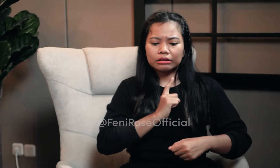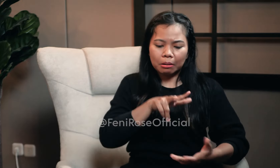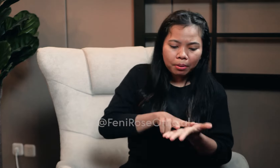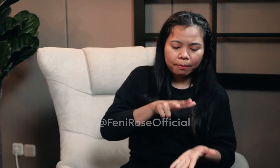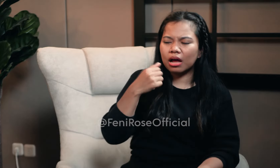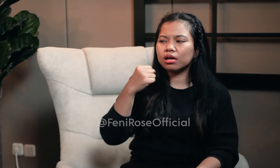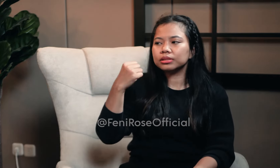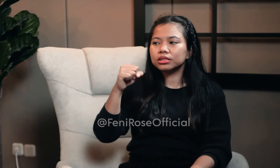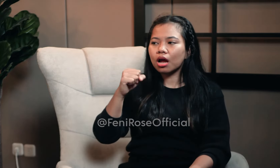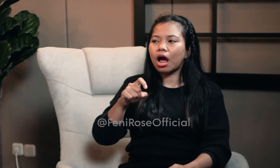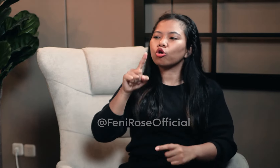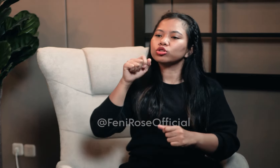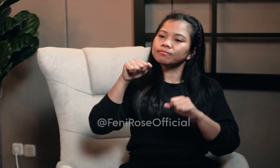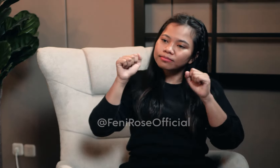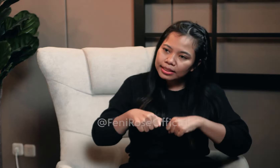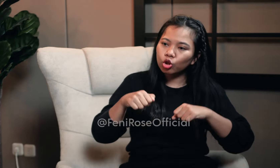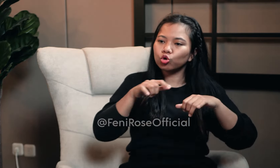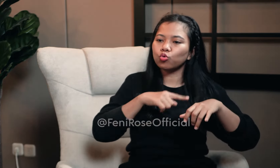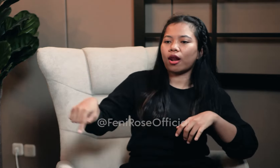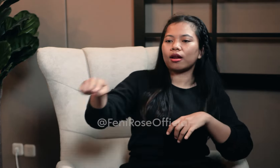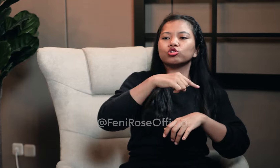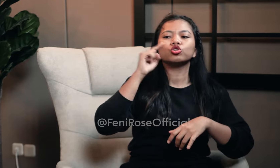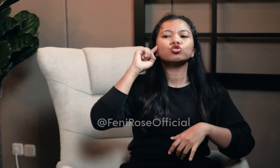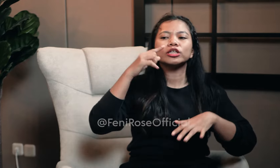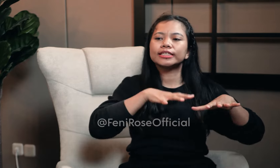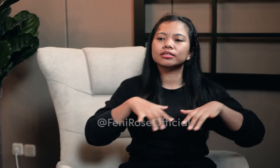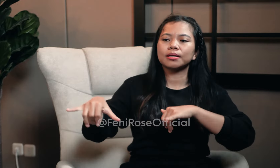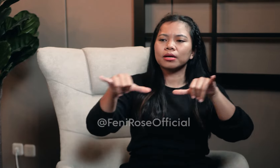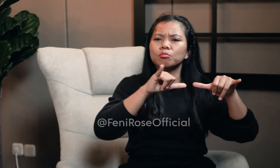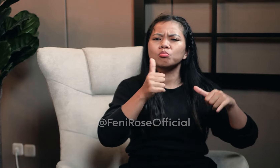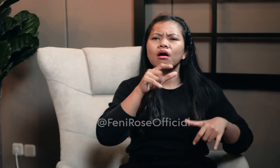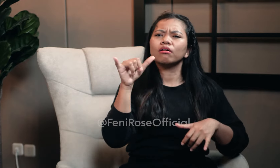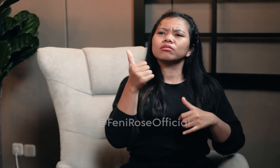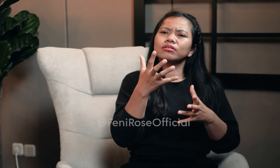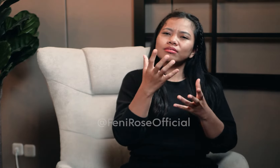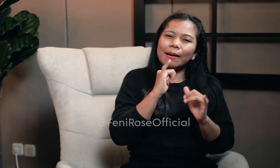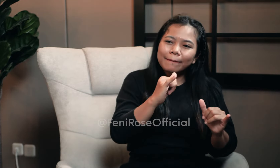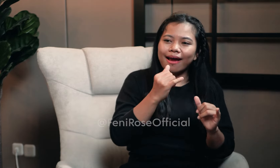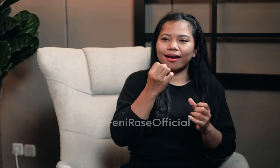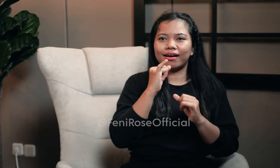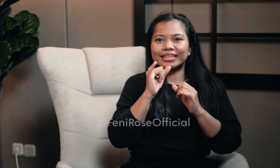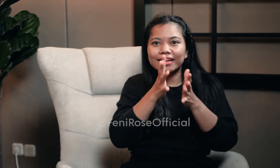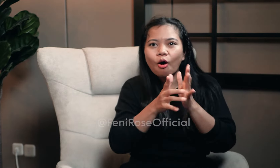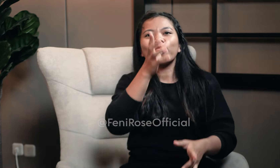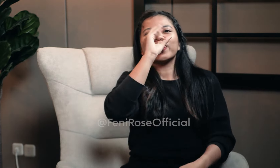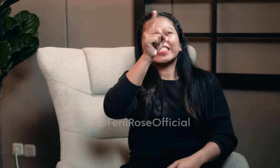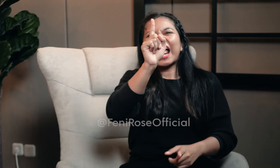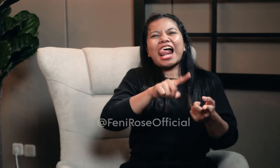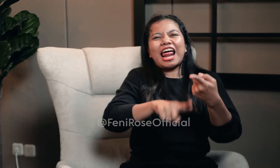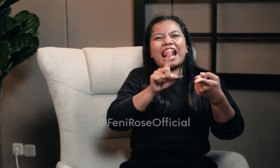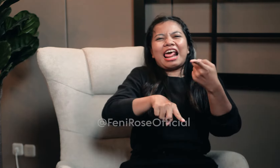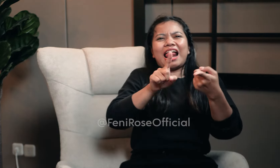ada apa namanya E kesepakatan teman-teman tuli buat ee nama pasangan masing-masing maksudnya nama